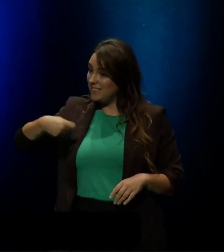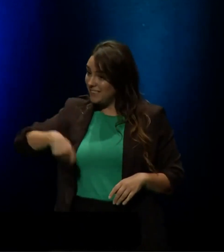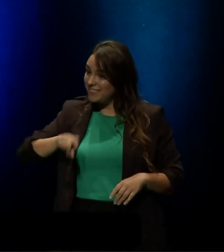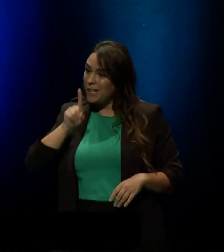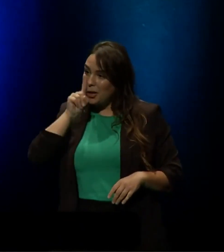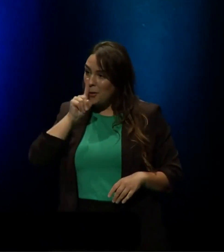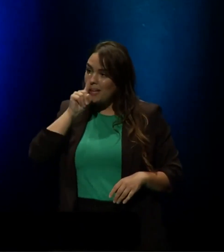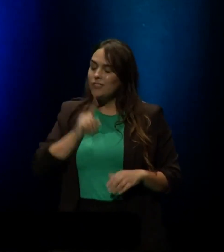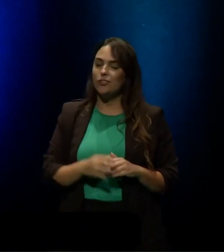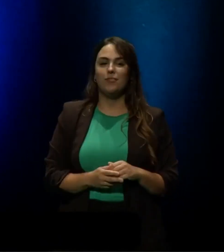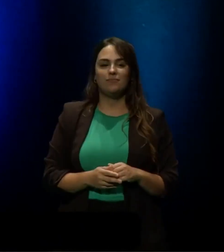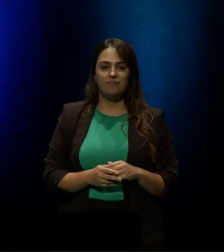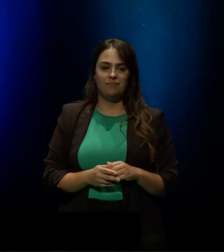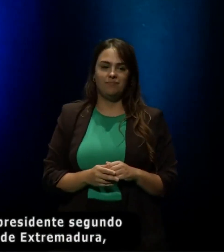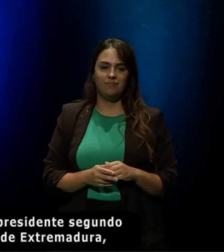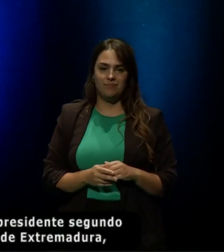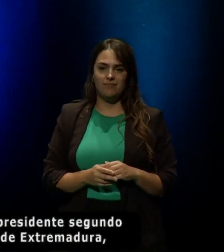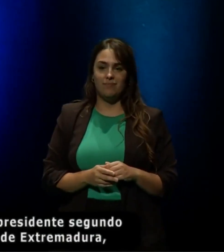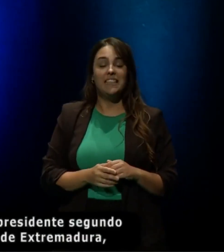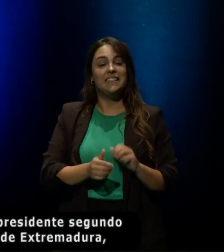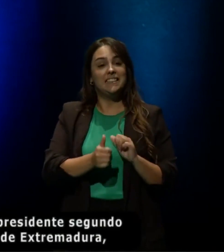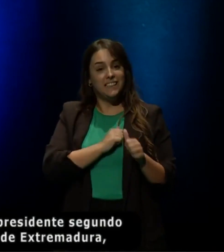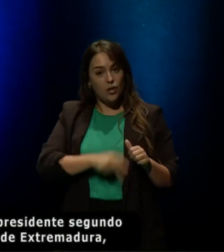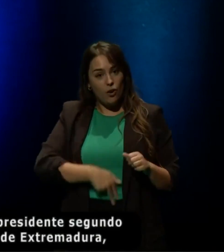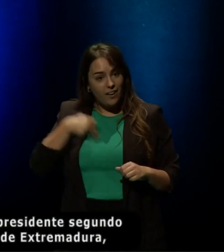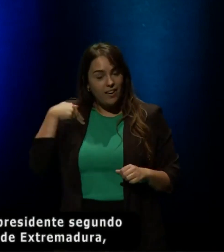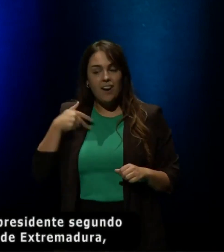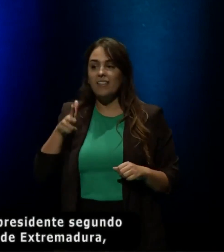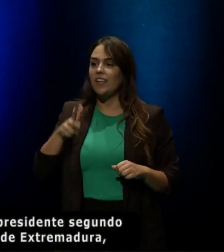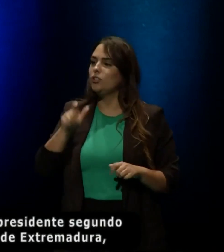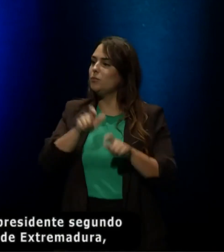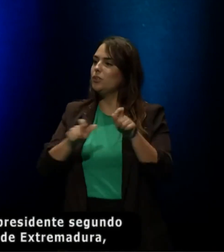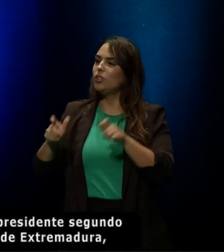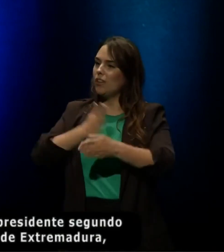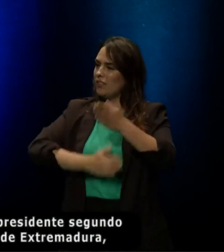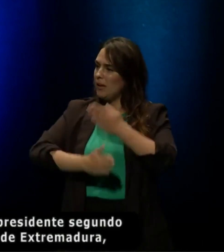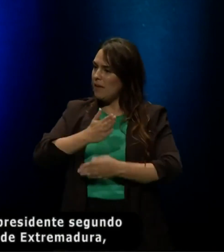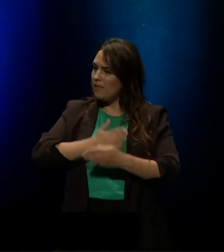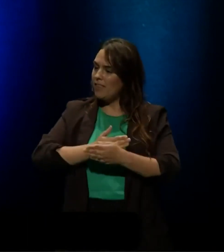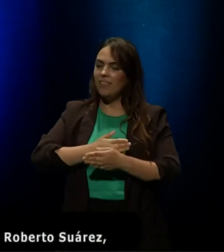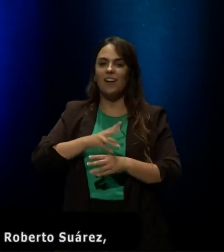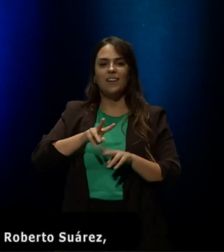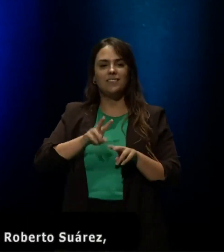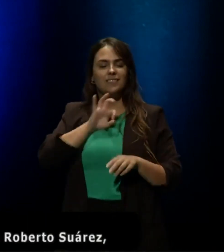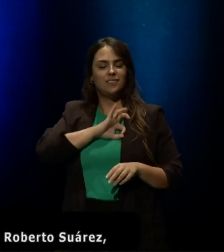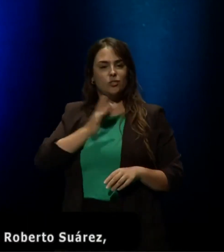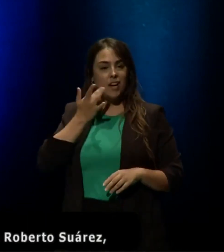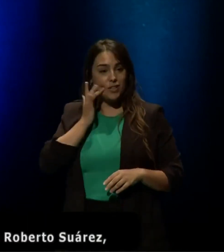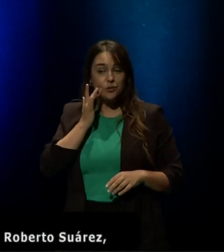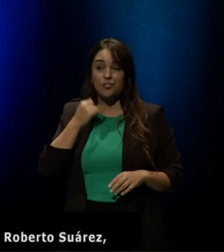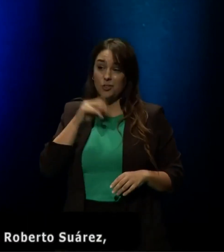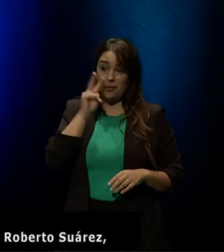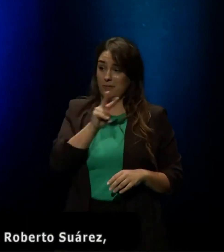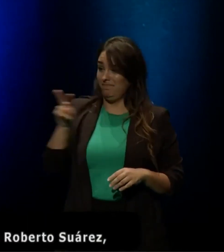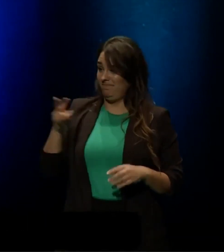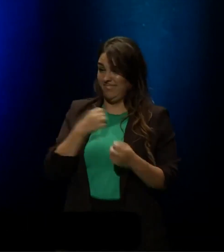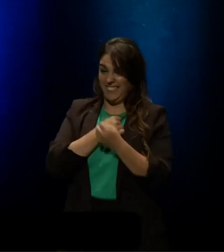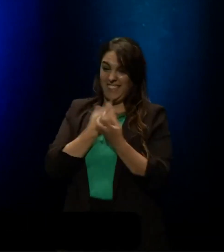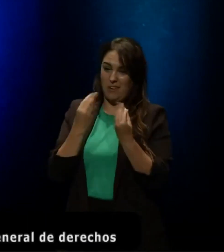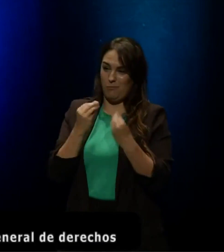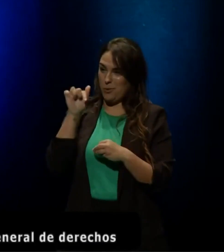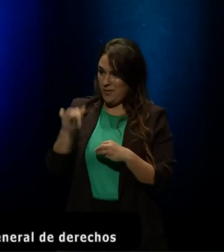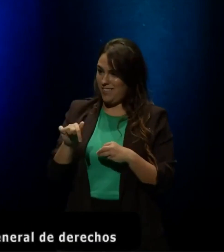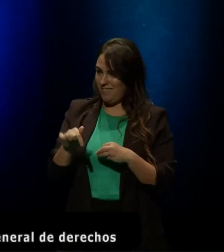Roberto Suárez, secretario general de Derechos de las Personas con Discapacidad, Jesús Martín. Ya veo que te quieren mucho aquí en